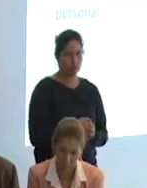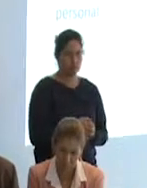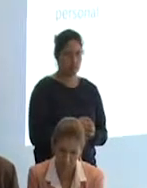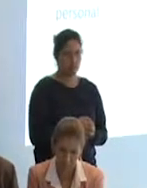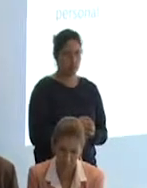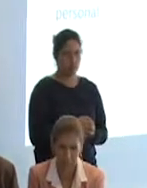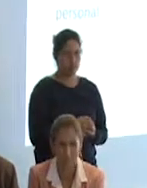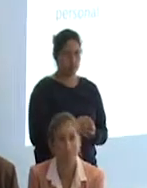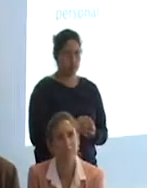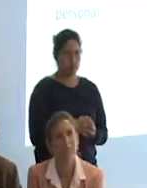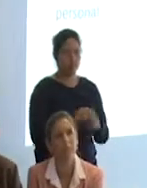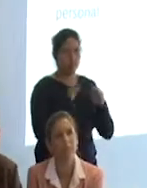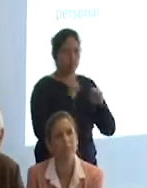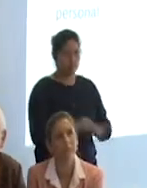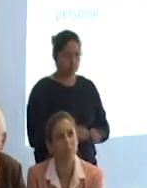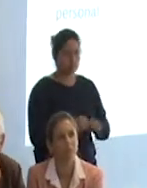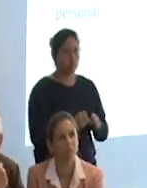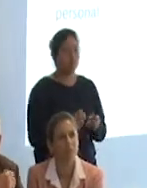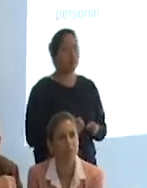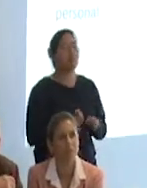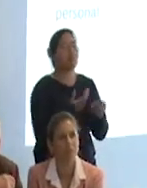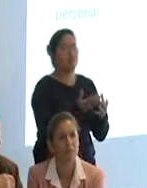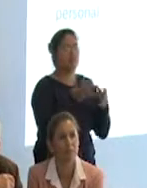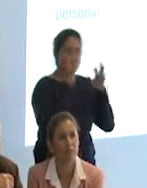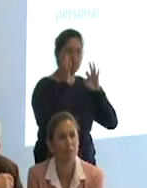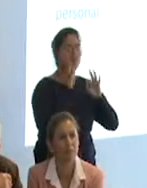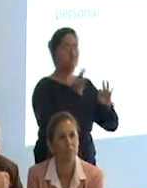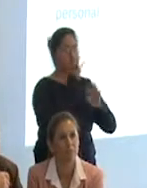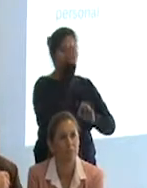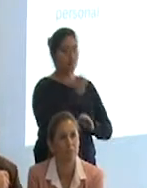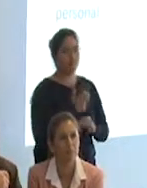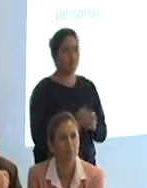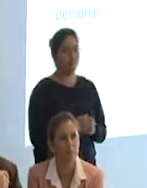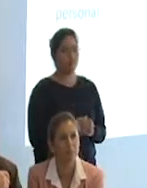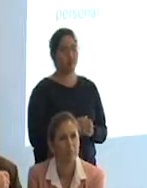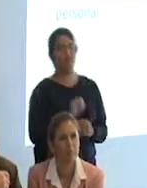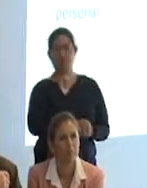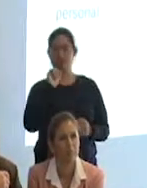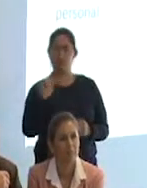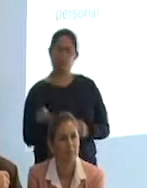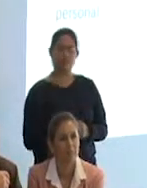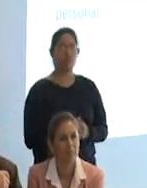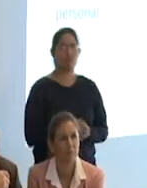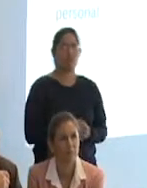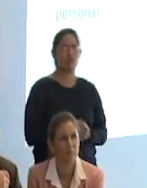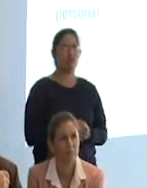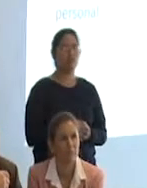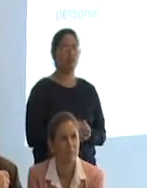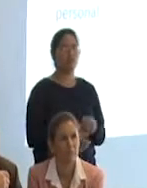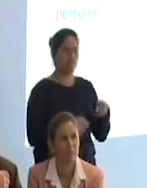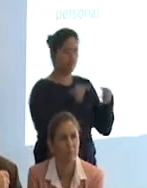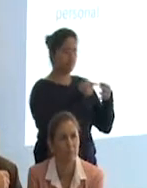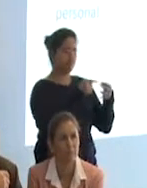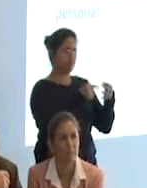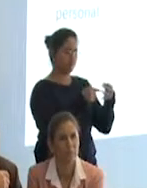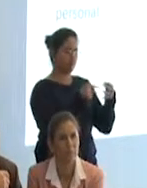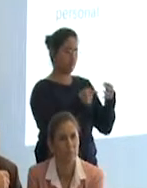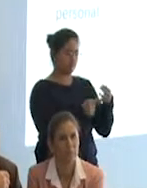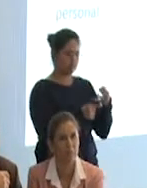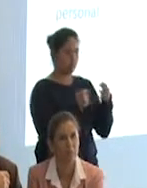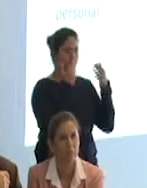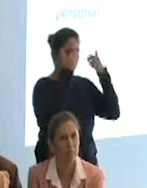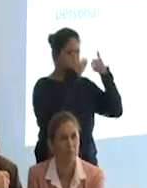para llegar a establecer lo que es una buena evaluación. Una pregunta: si hay tres personas en situación de